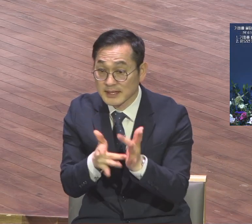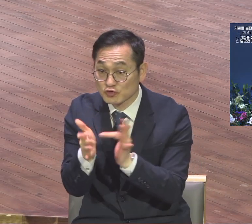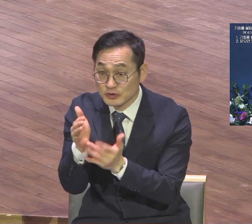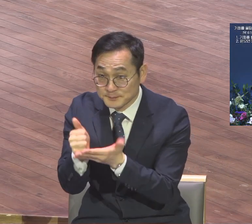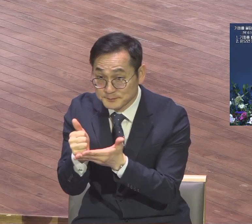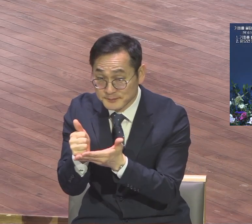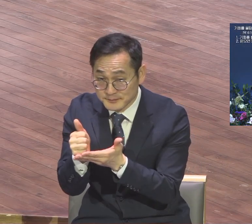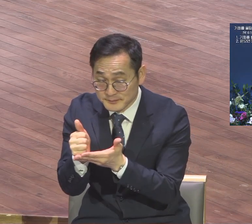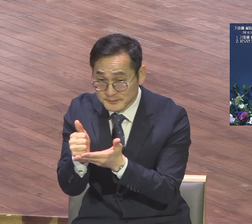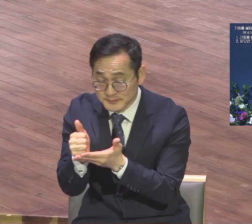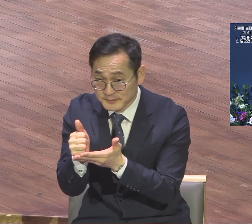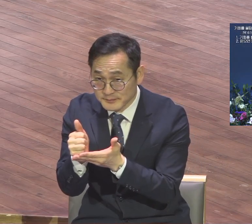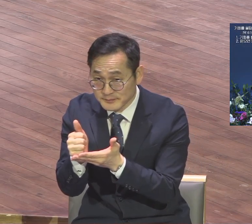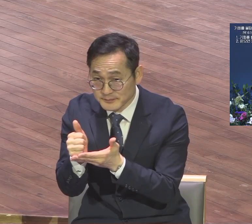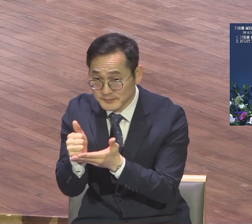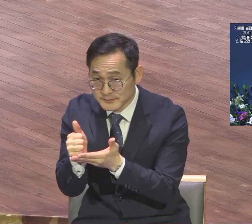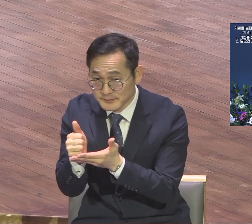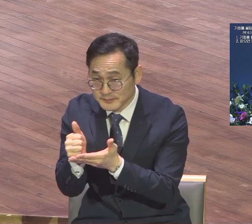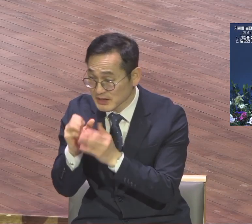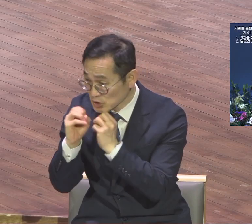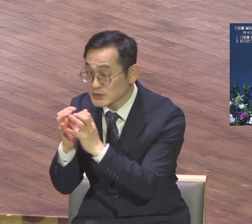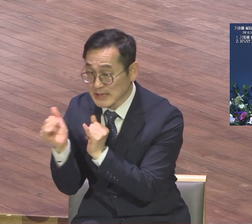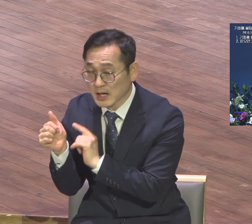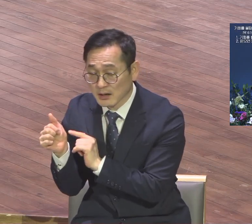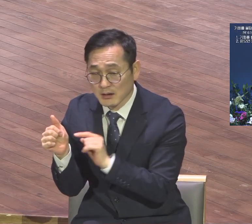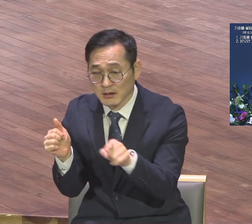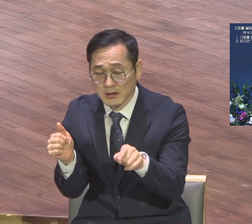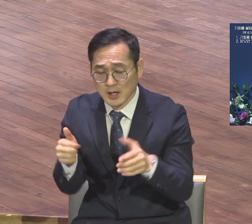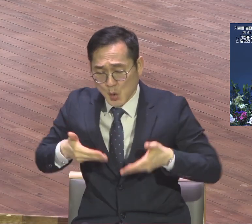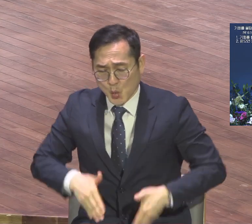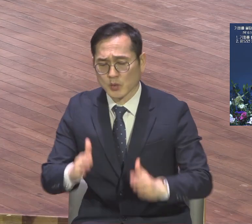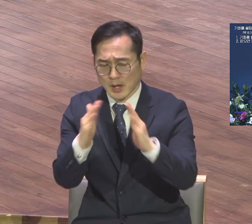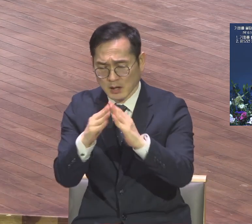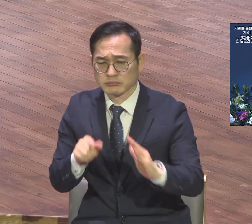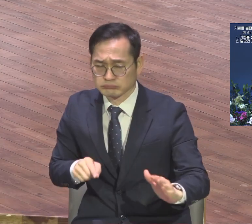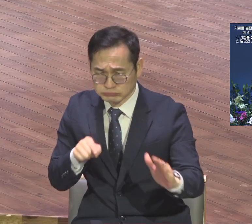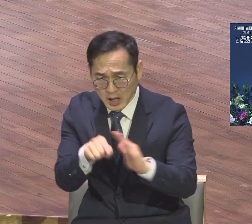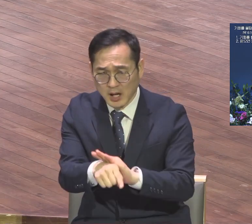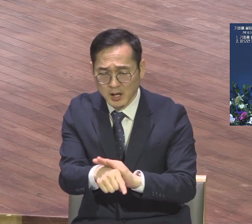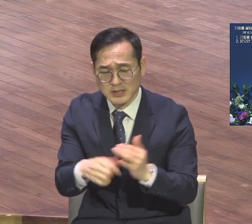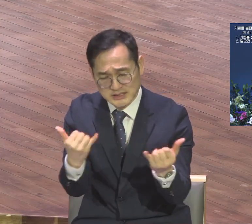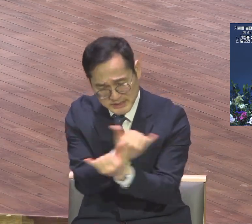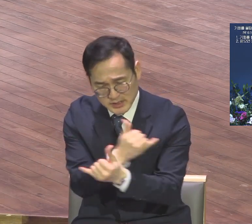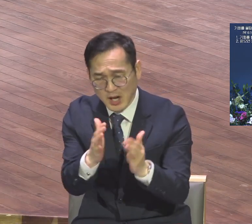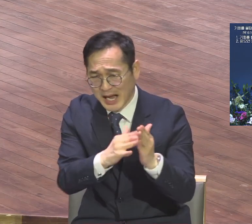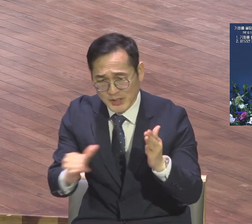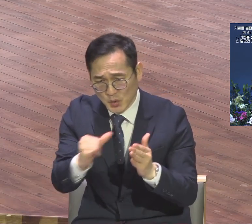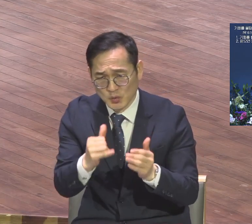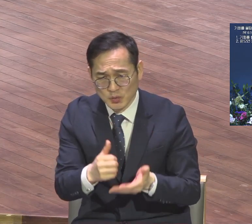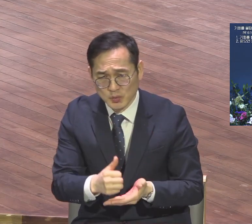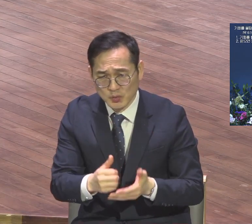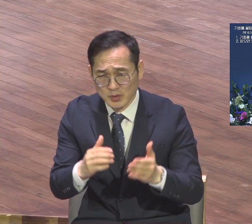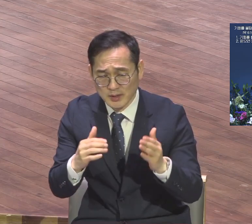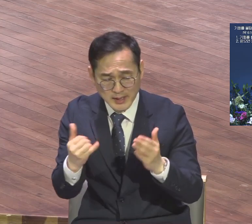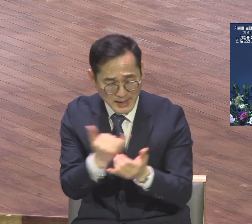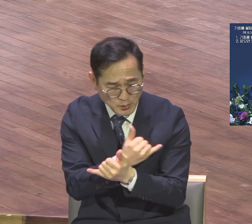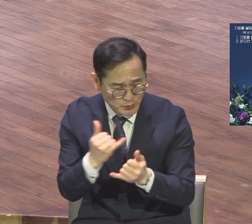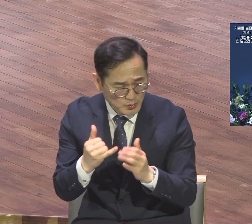예수님께서는 선지자가 자기 고향과 자기 친척 자기 집에서는 존경받지 못한다고